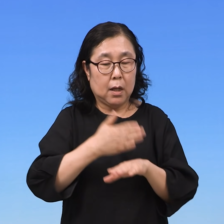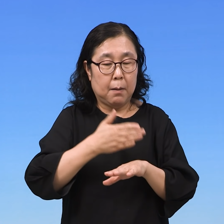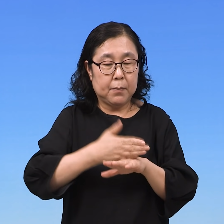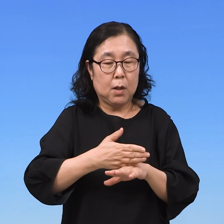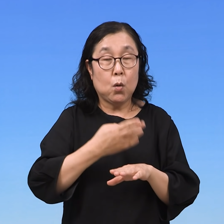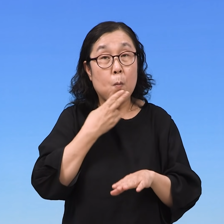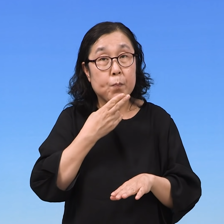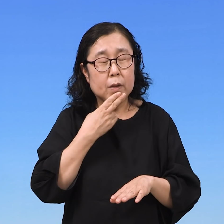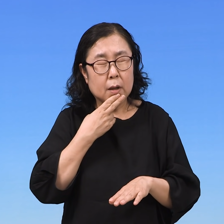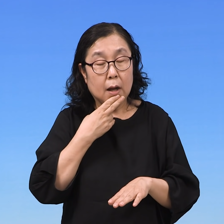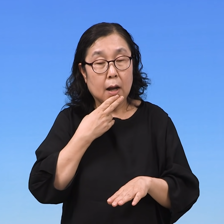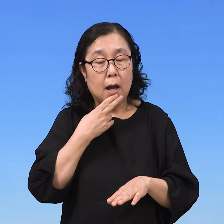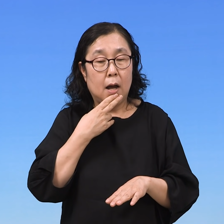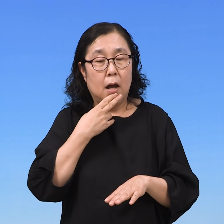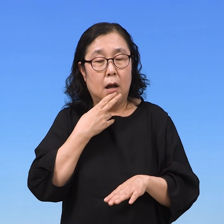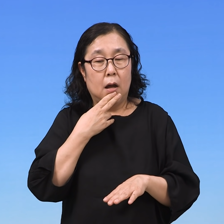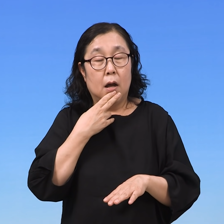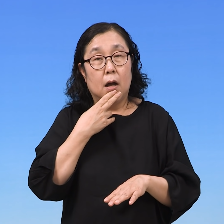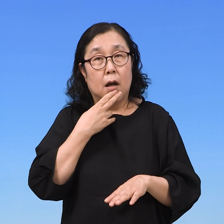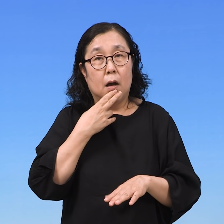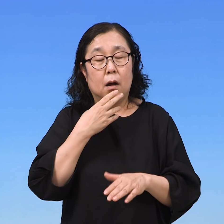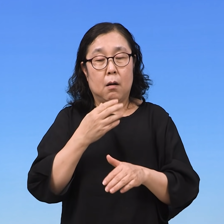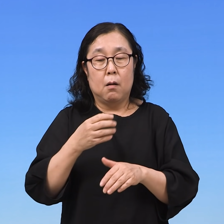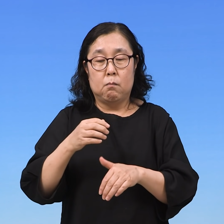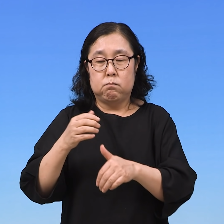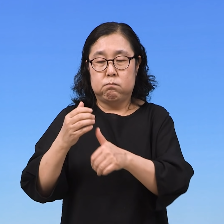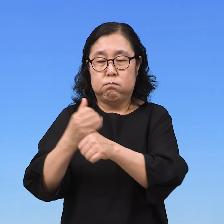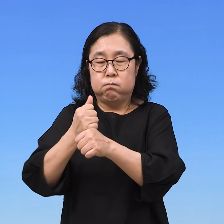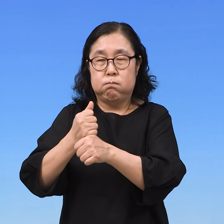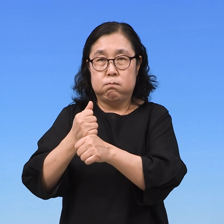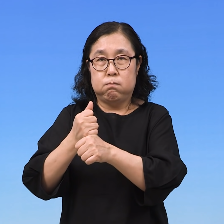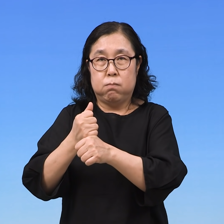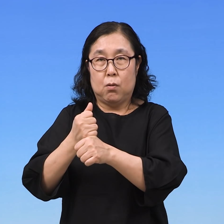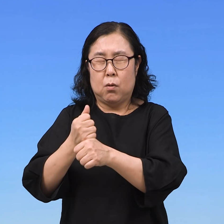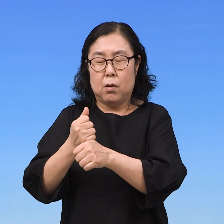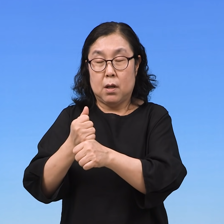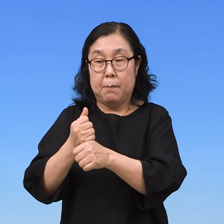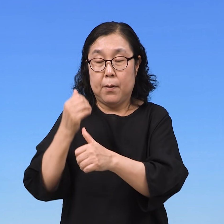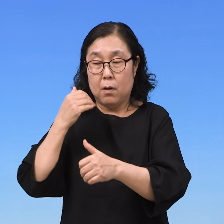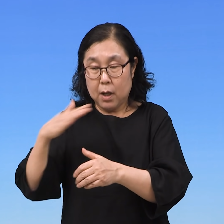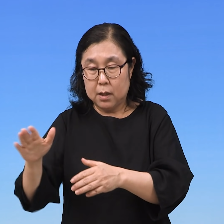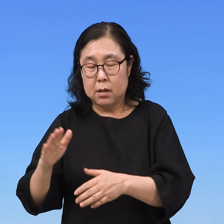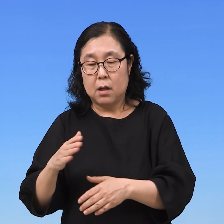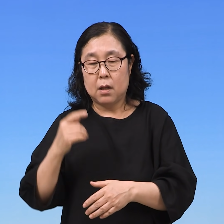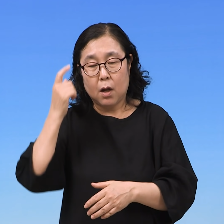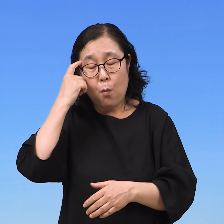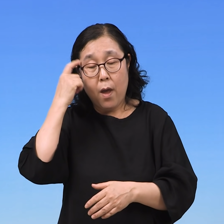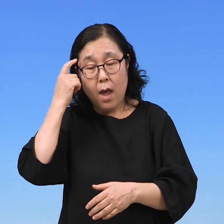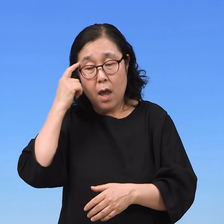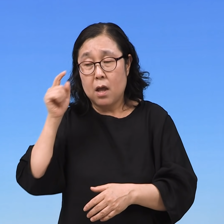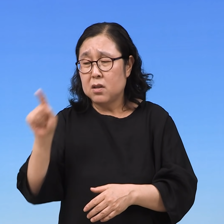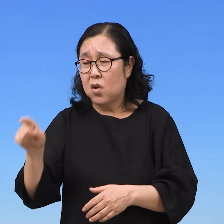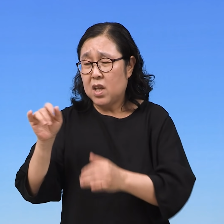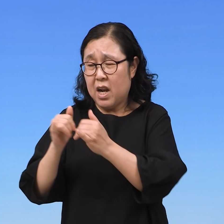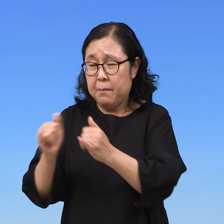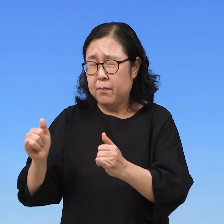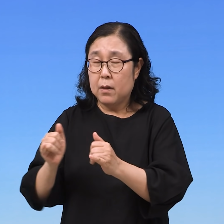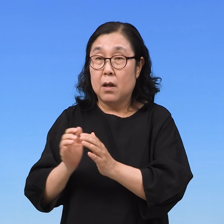안 듣고 그 짓 하다가 그 포로로 잡혀갔네. 내가 왜 그런 놈을 위해서 내 인생을 바쳐야